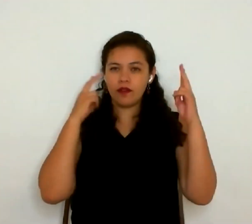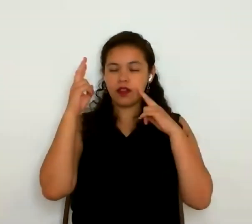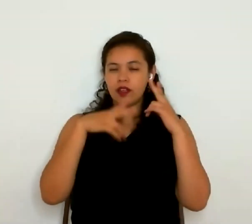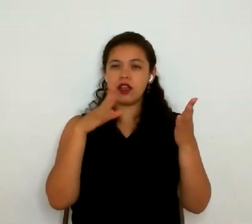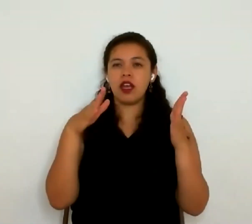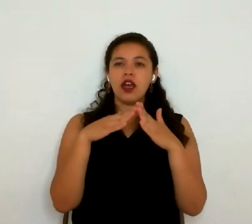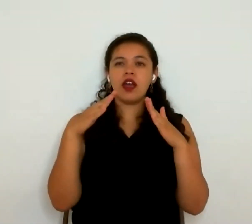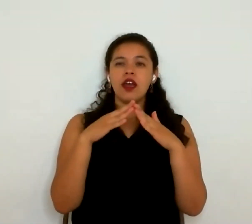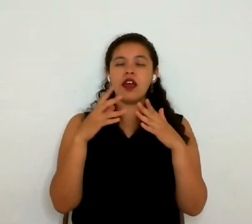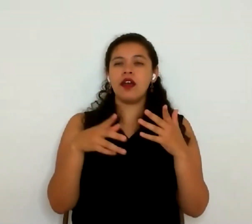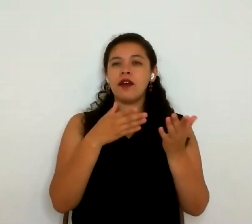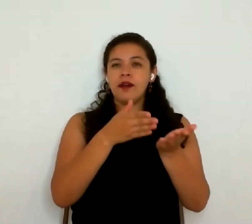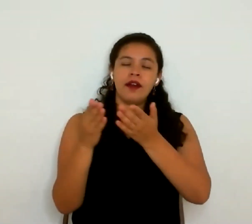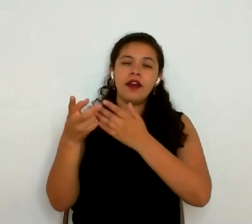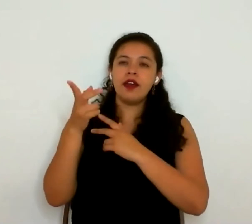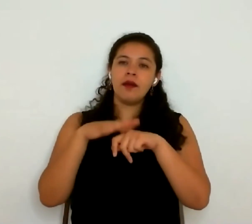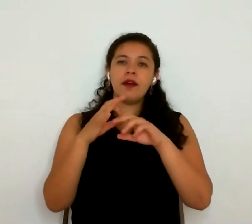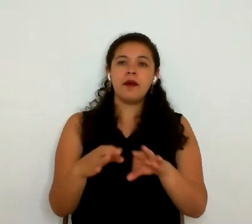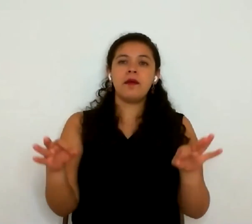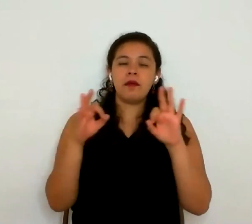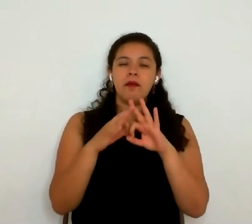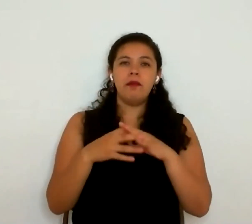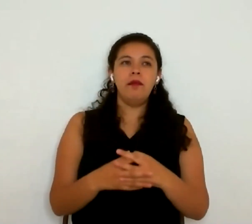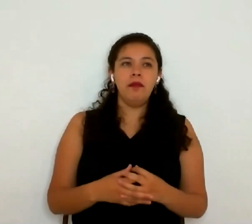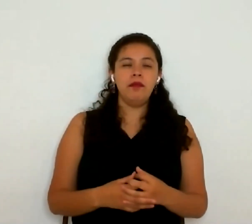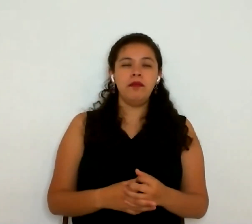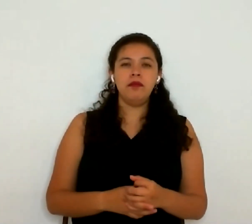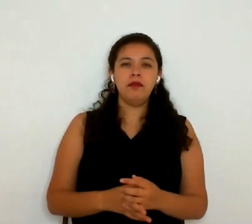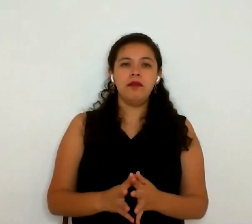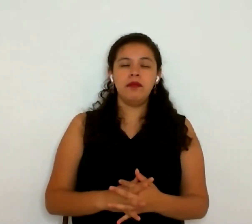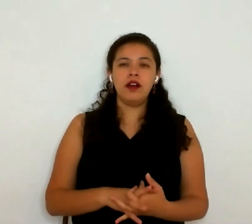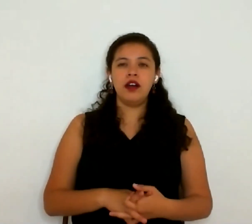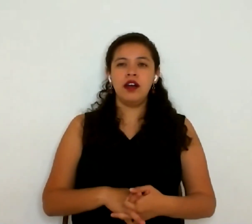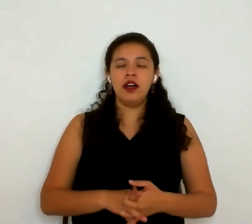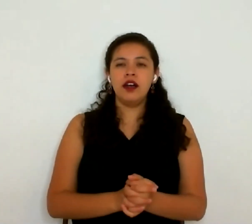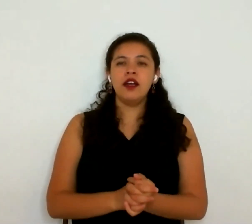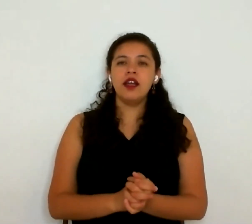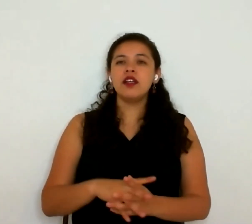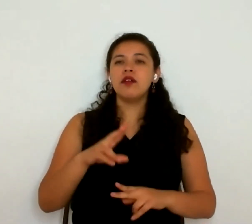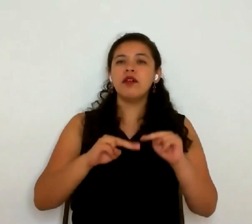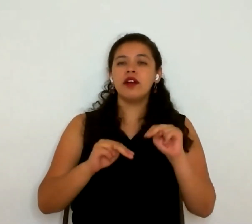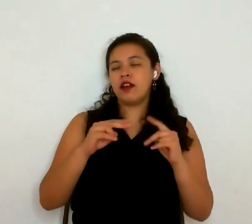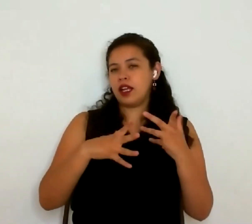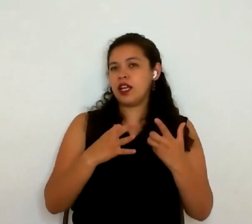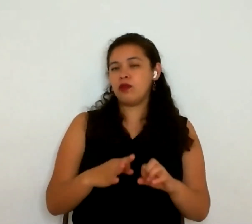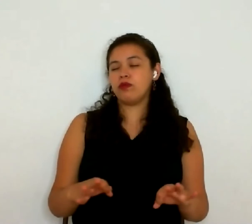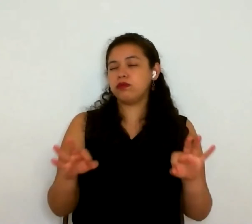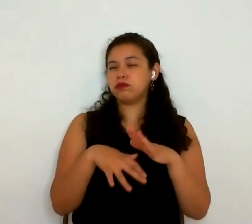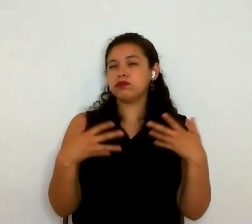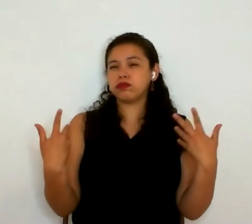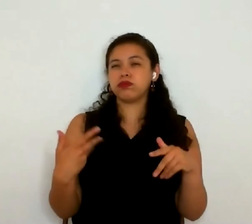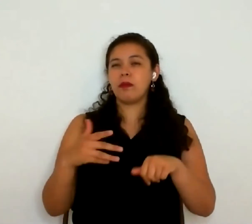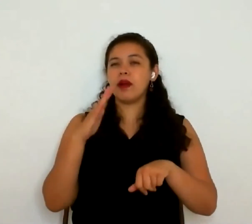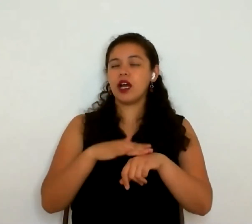esto es el recurso fundamental la estándar de oro porque es la que nos da información más fidedigna